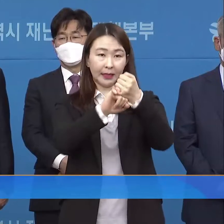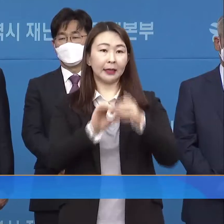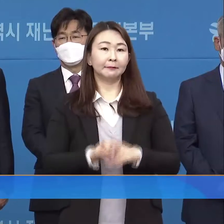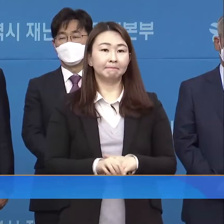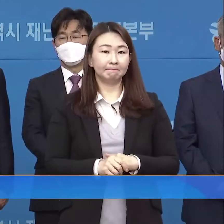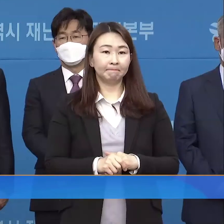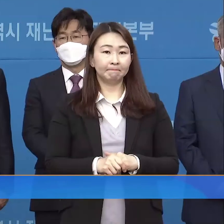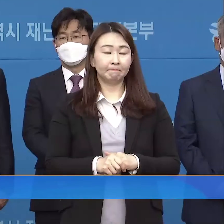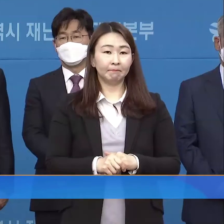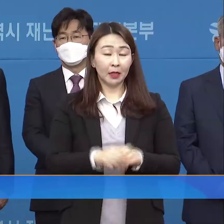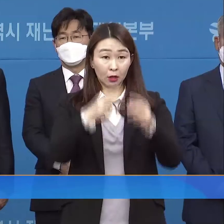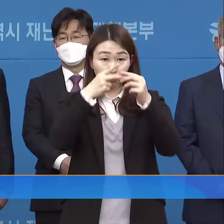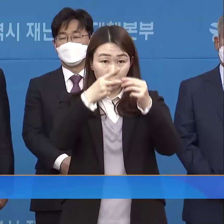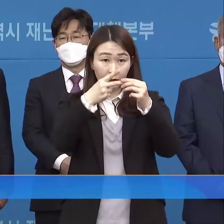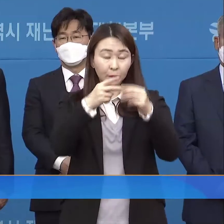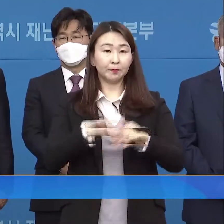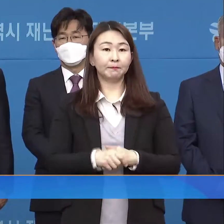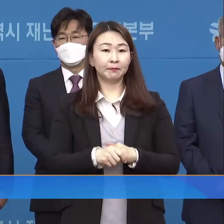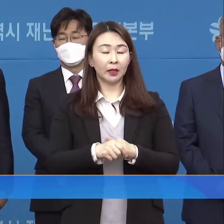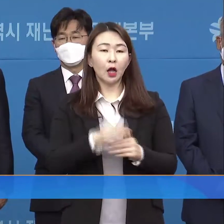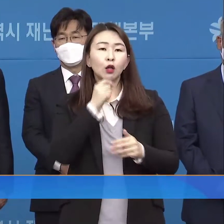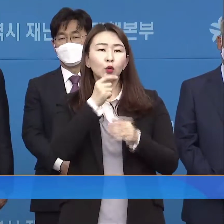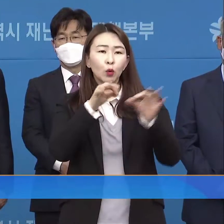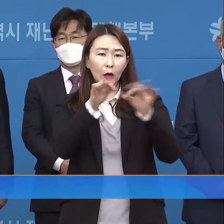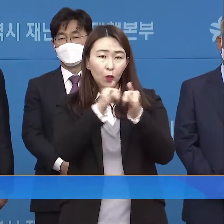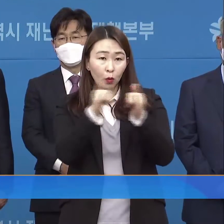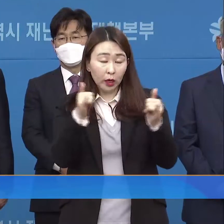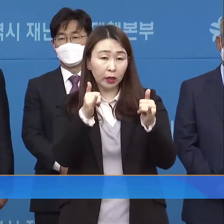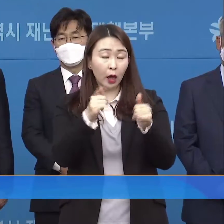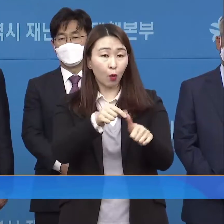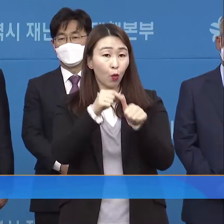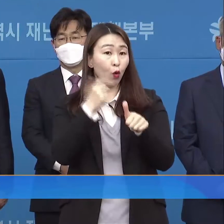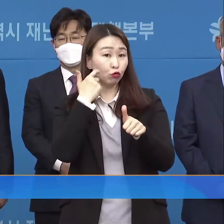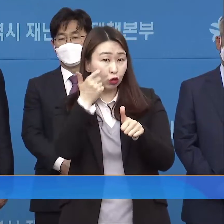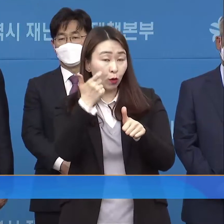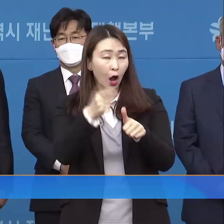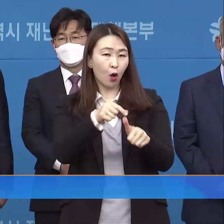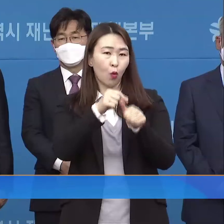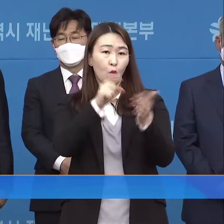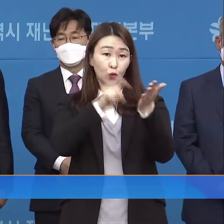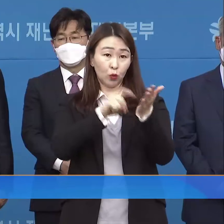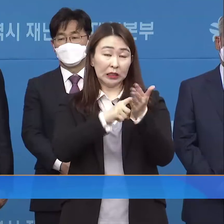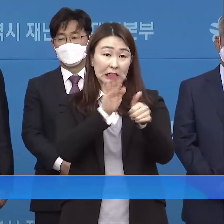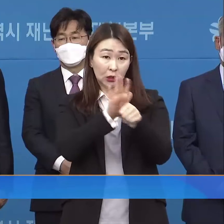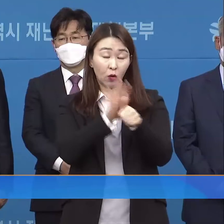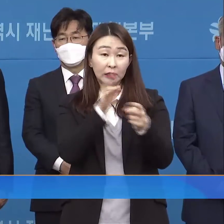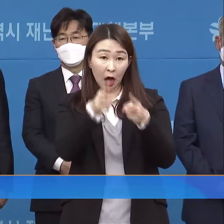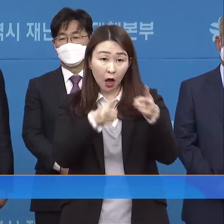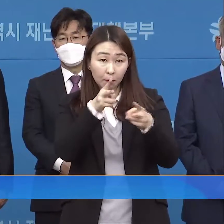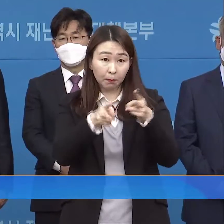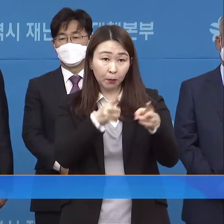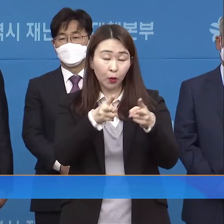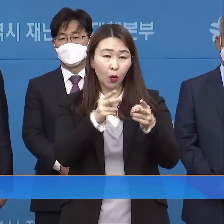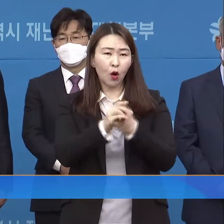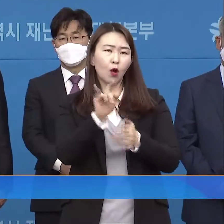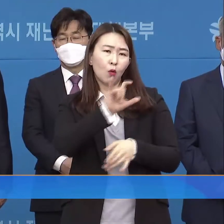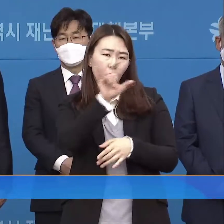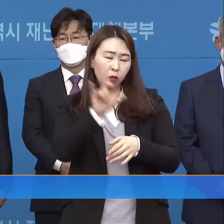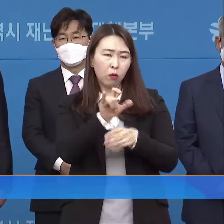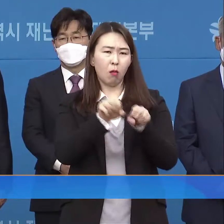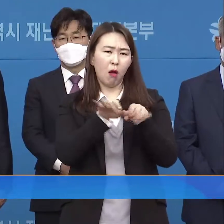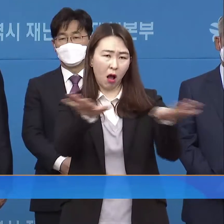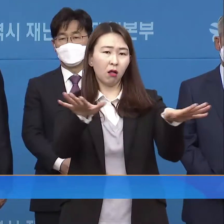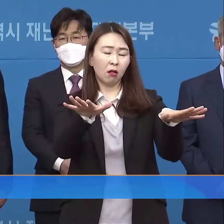하겠습니다. 두 번째로 소상공인 고용 유지와 고용 촉진 지원 사업으로